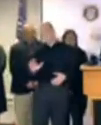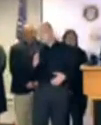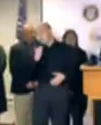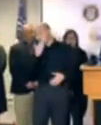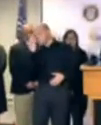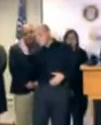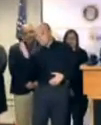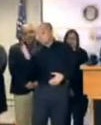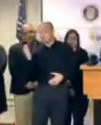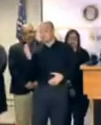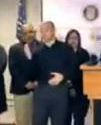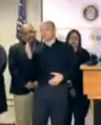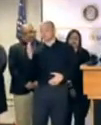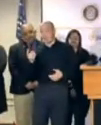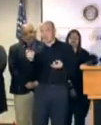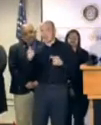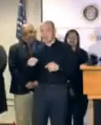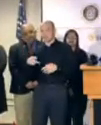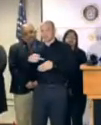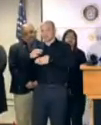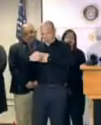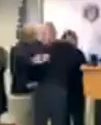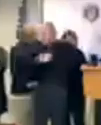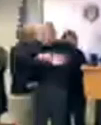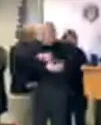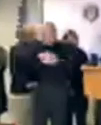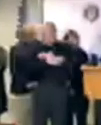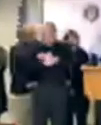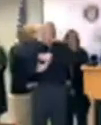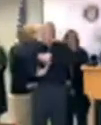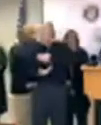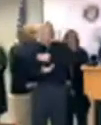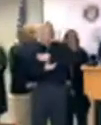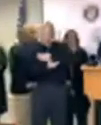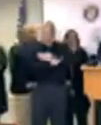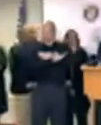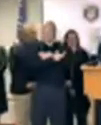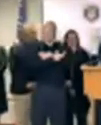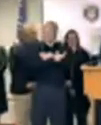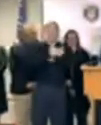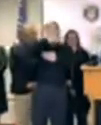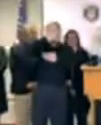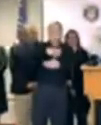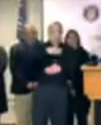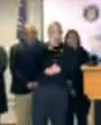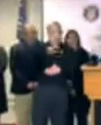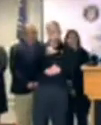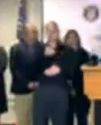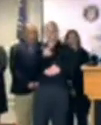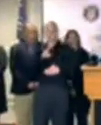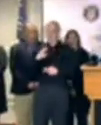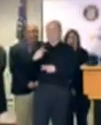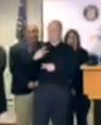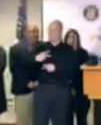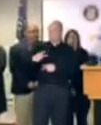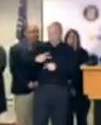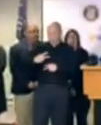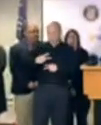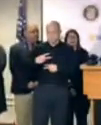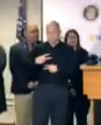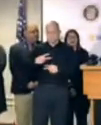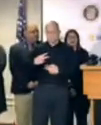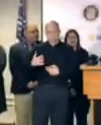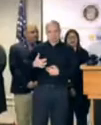el área oeste, por el canal de la Mona, comenzó este pasajero de unos 87 años de edad, veterano, a experimentar problemas de